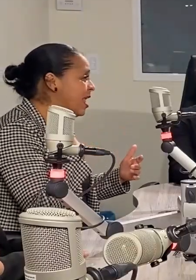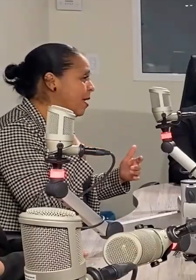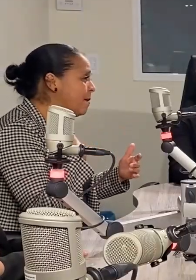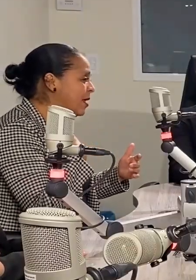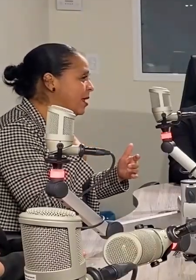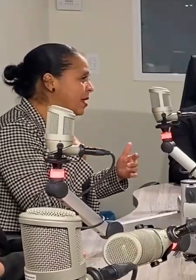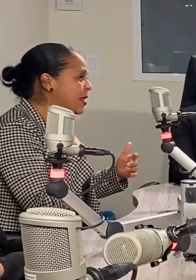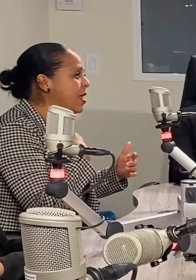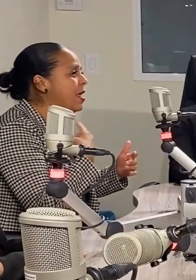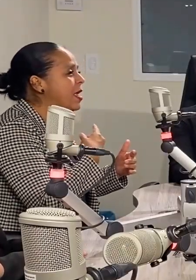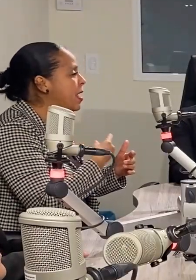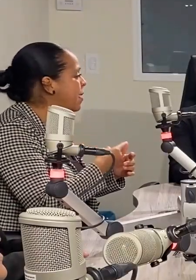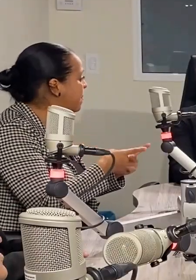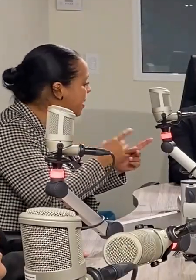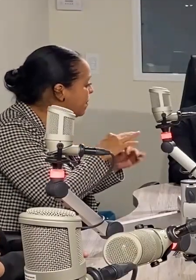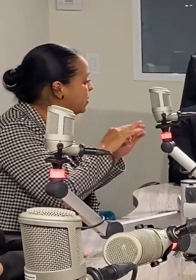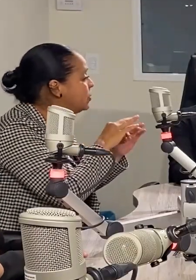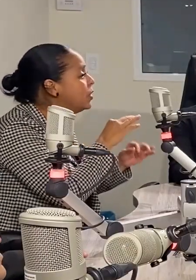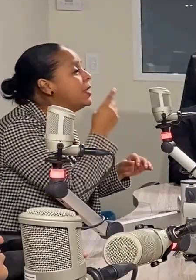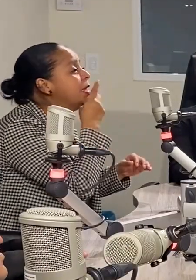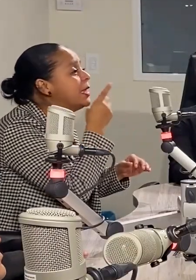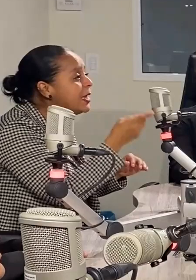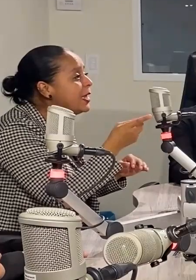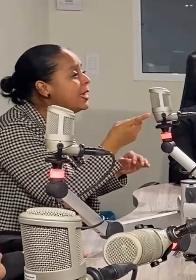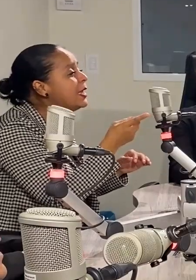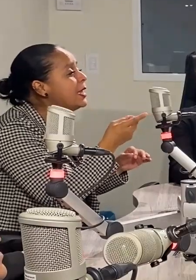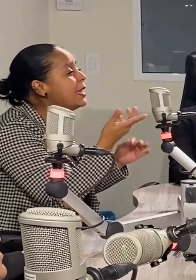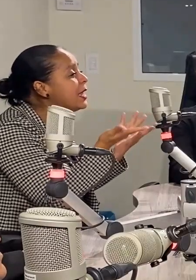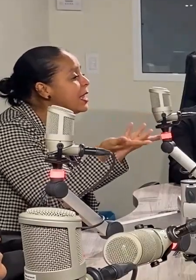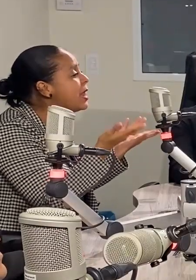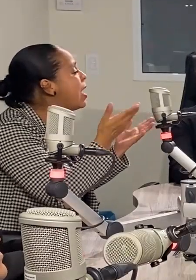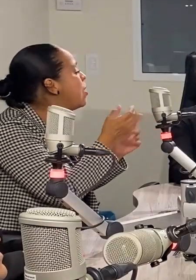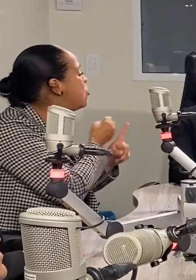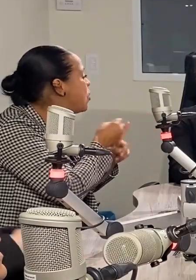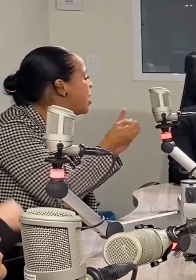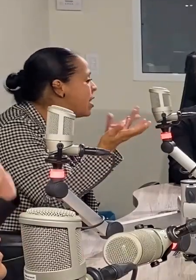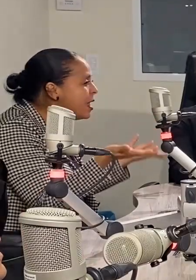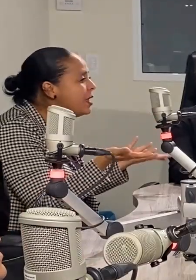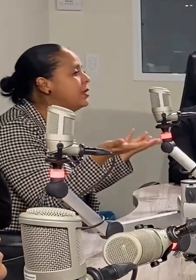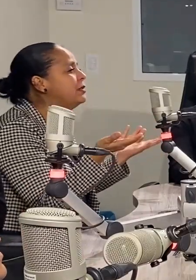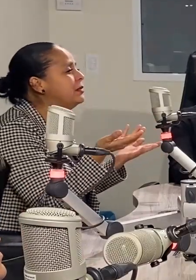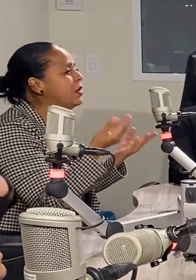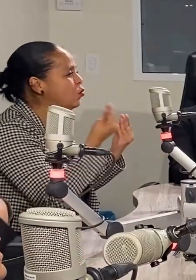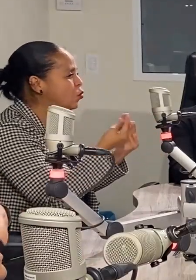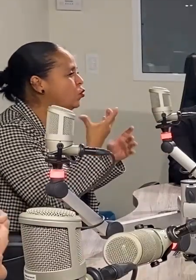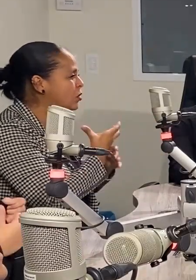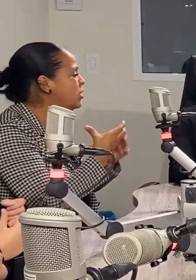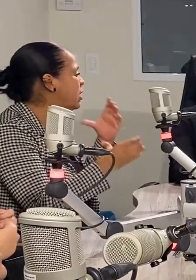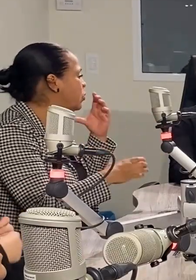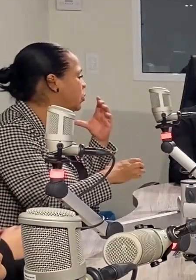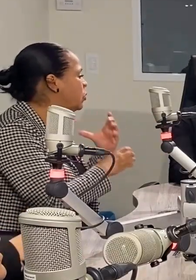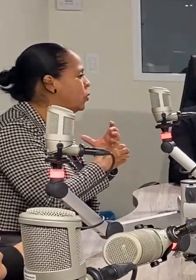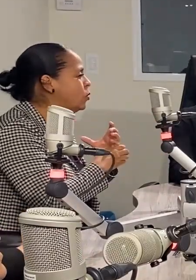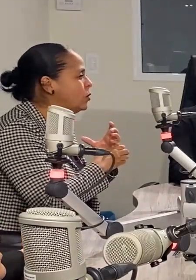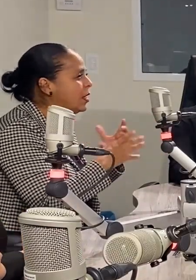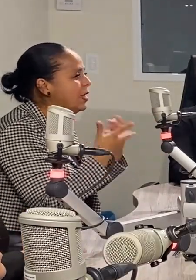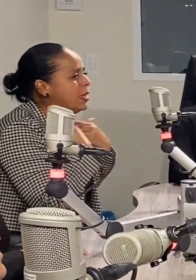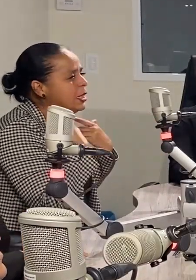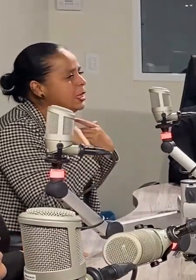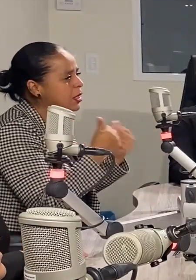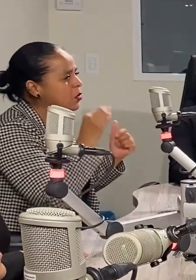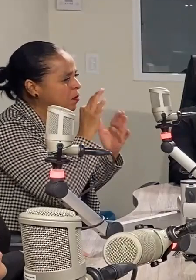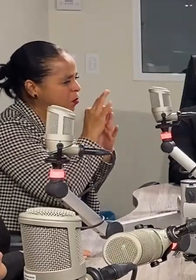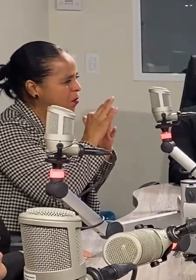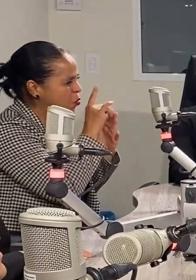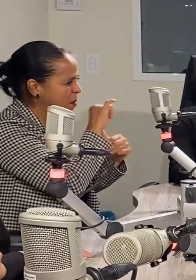la paridad de género, obviamente evitar pues la violencia, o sea, sí son como muchas cosas, pero bueno, también entiendo que el punto